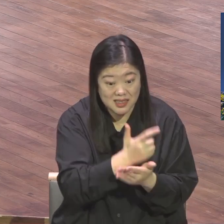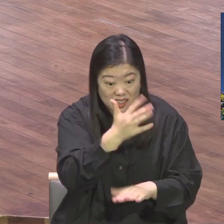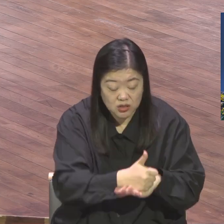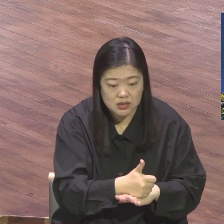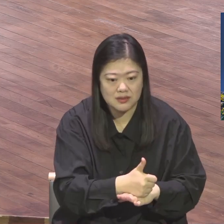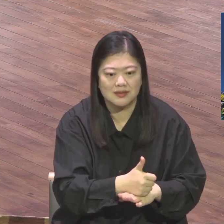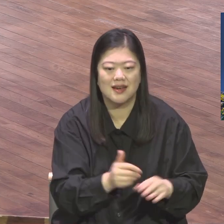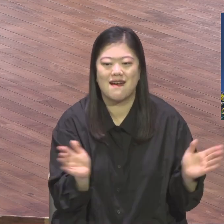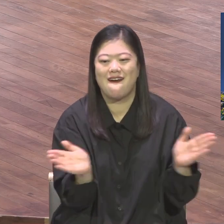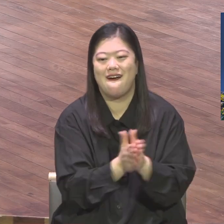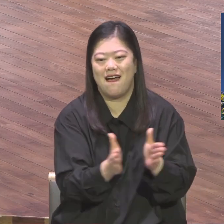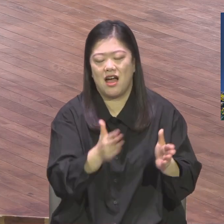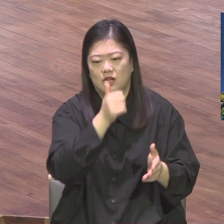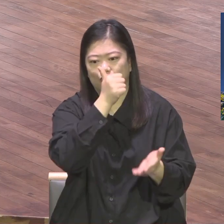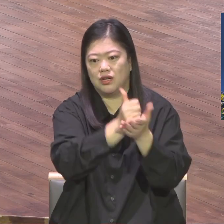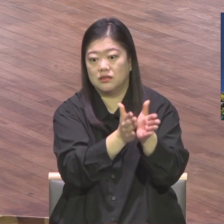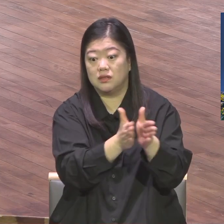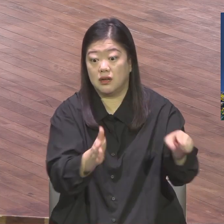영원한 멸망길로